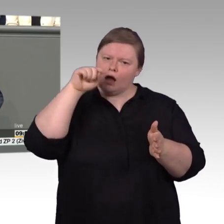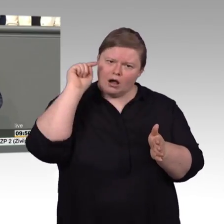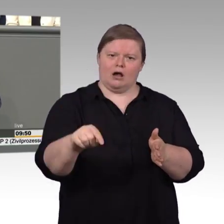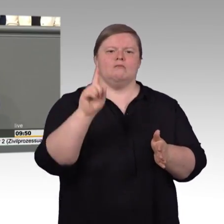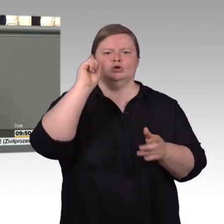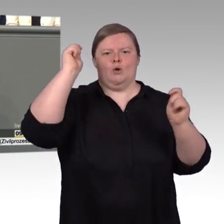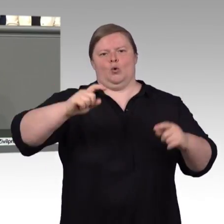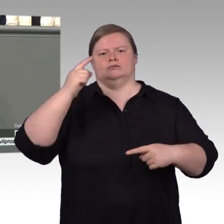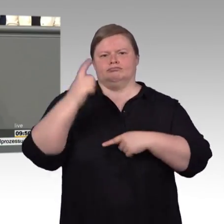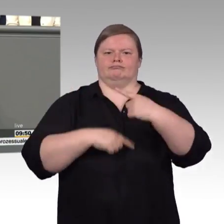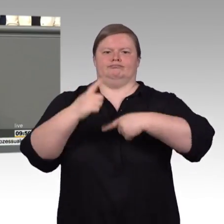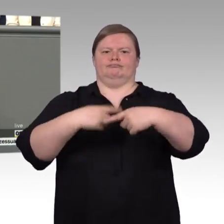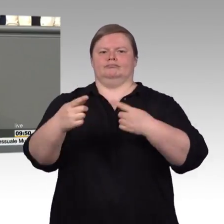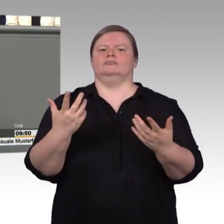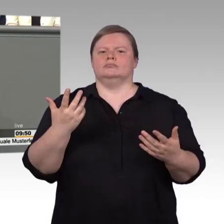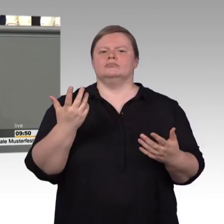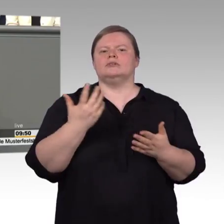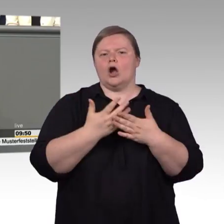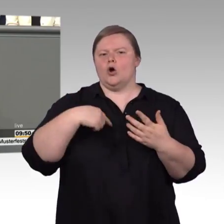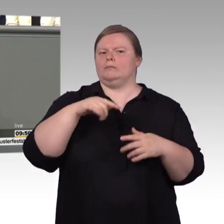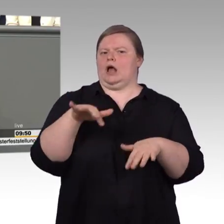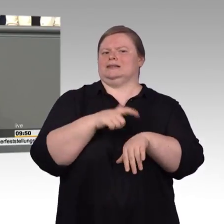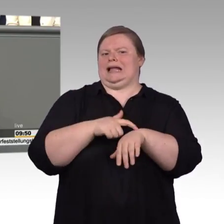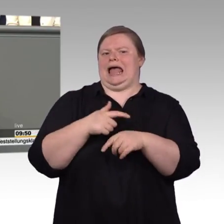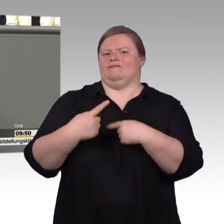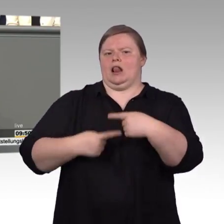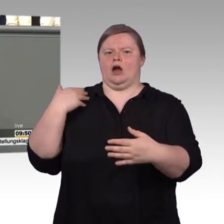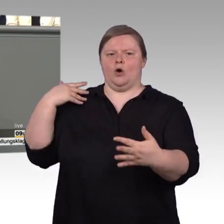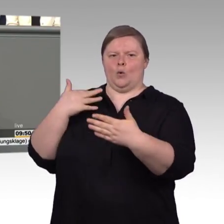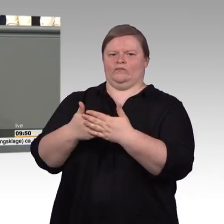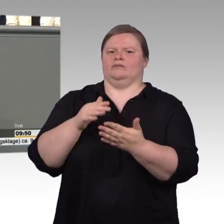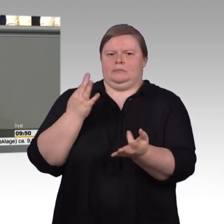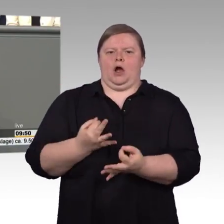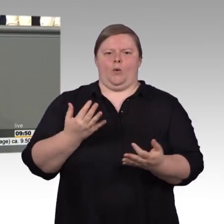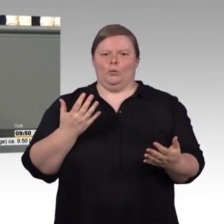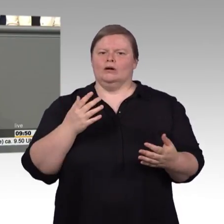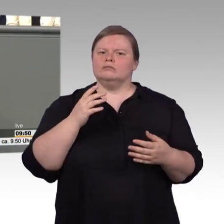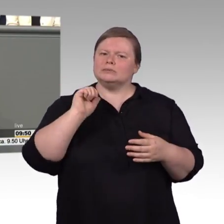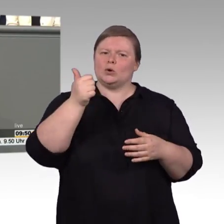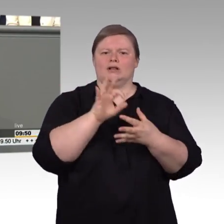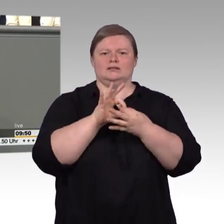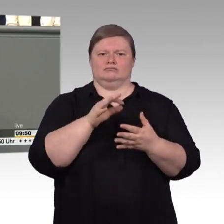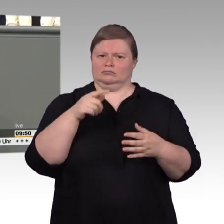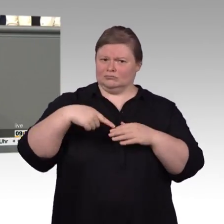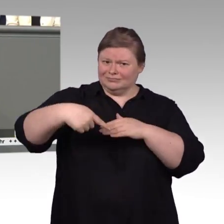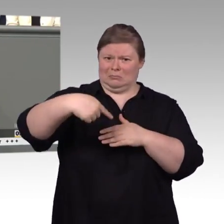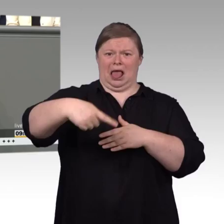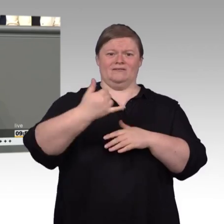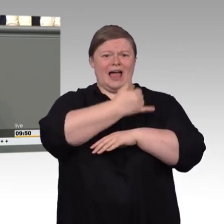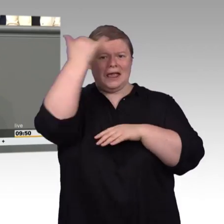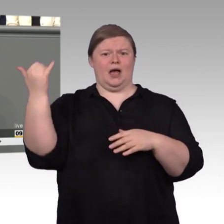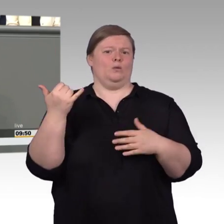ausdrücklich begrüßt, dass wir dieses Gesetz frühzeitig zum Abschluss bringen. Und deswegen war es uns auch wichtig, dass wir das Tempo bei diesem